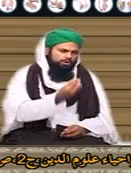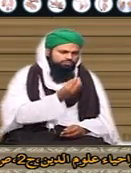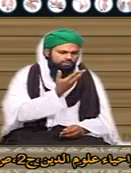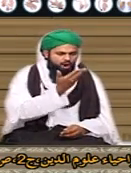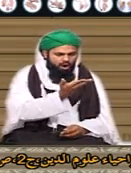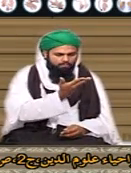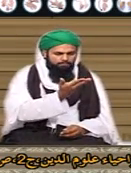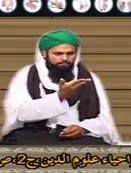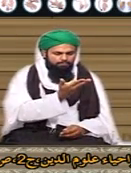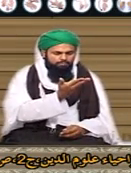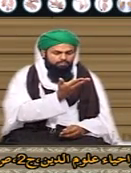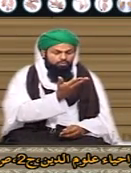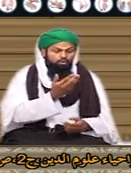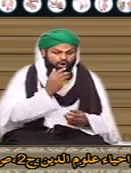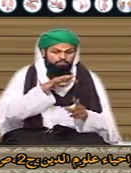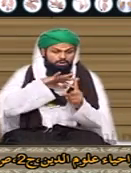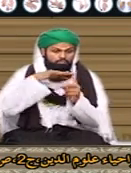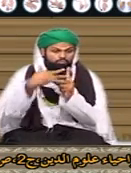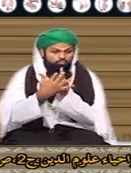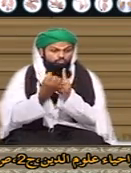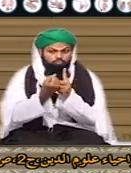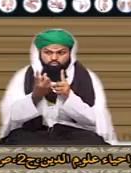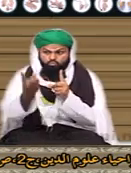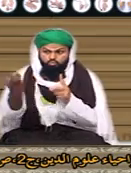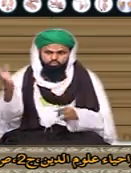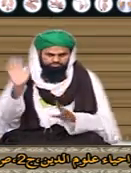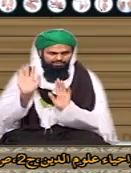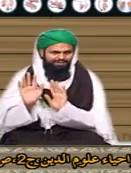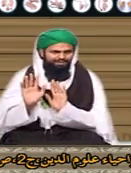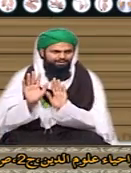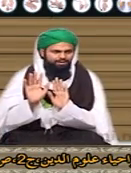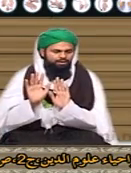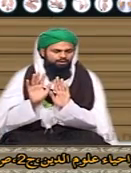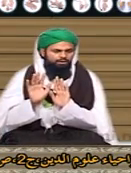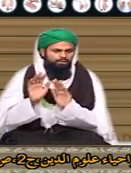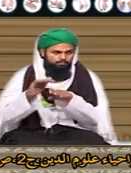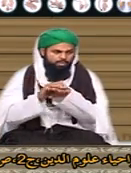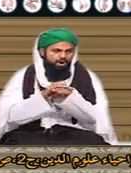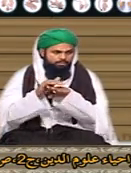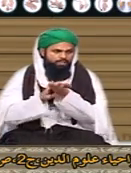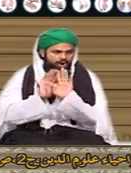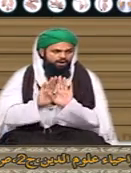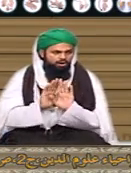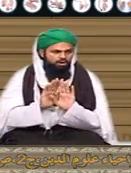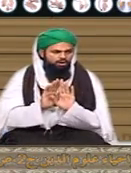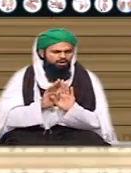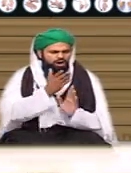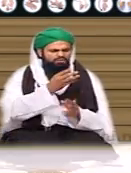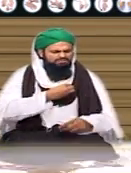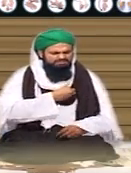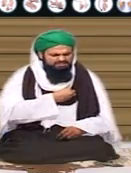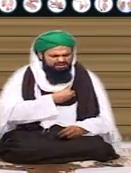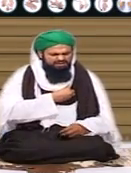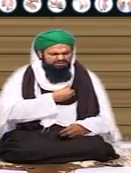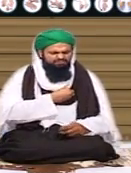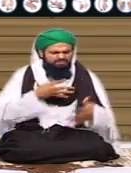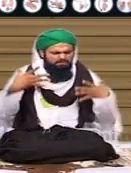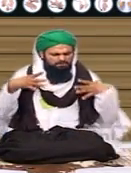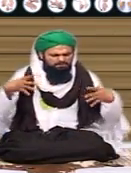حضرت آپ کے تو عقیدت مند بہت ہیں، آپ کے چاہنے والے تو بہت ہیں، آپ کیوں اتنی محنت کرتے ہیں، اتنی مشقت کرتے ہیں؟